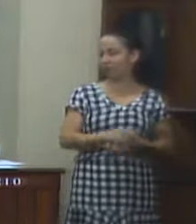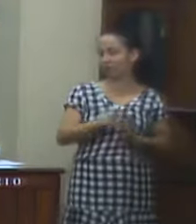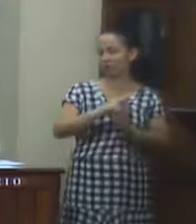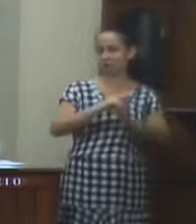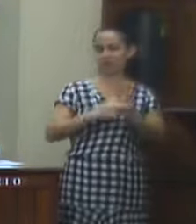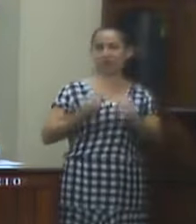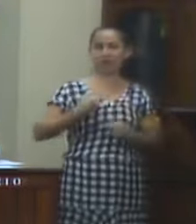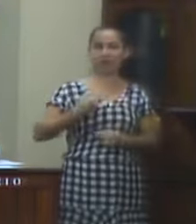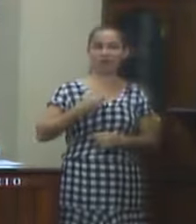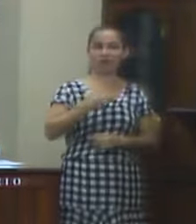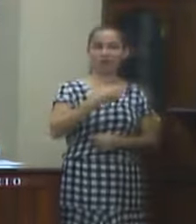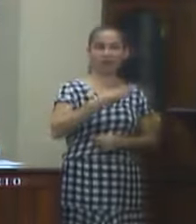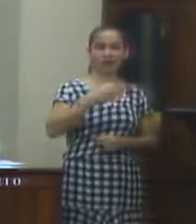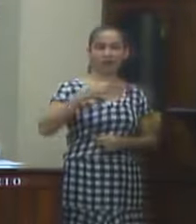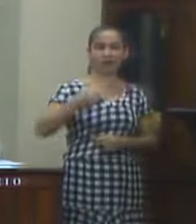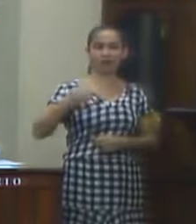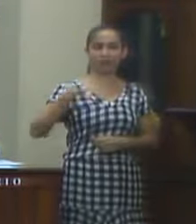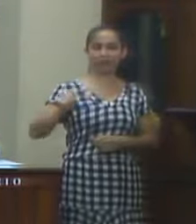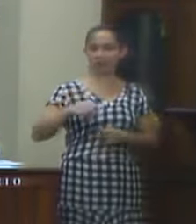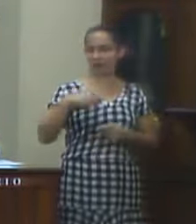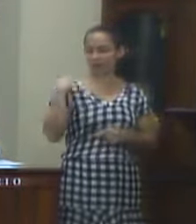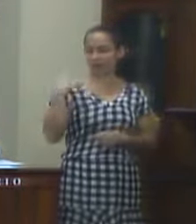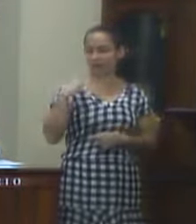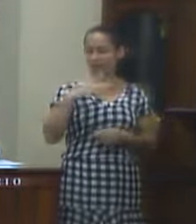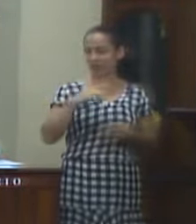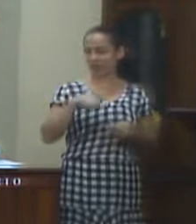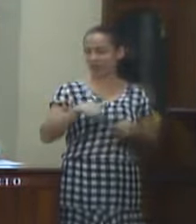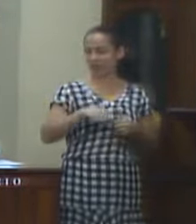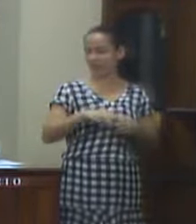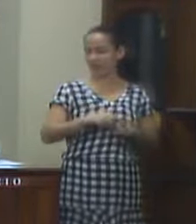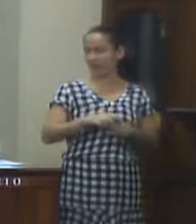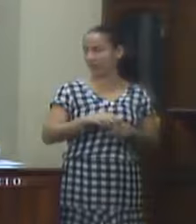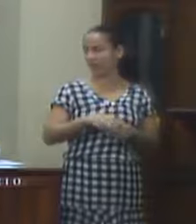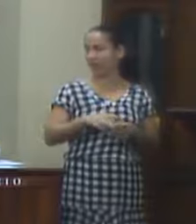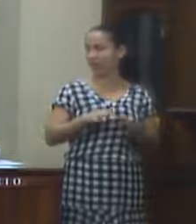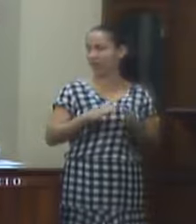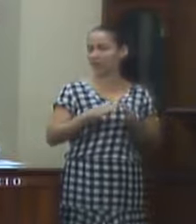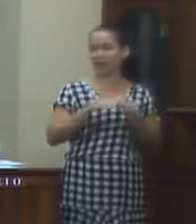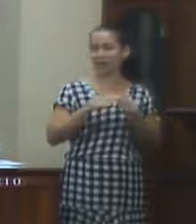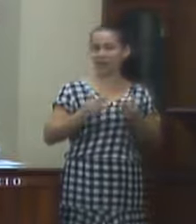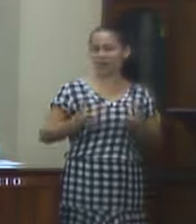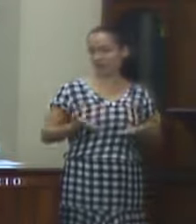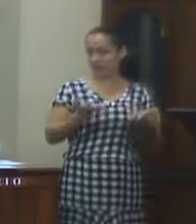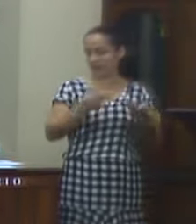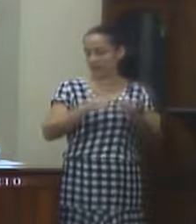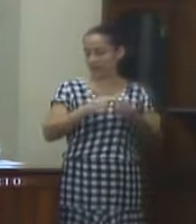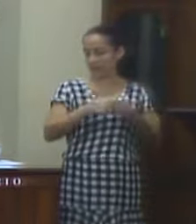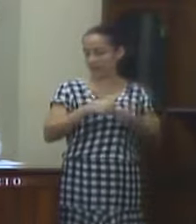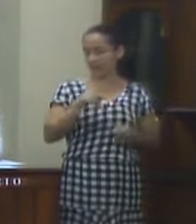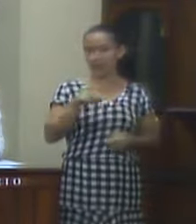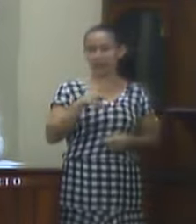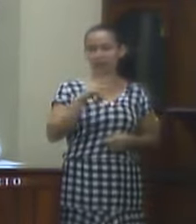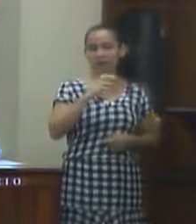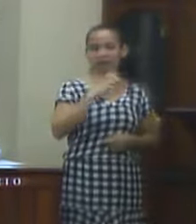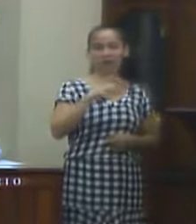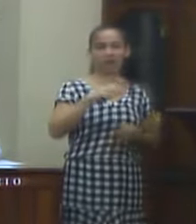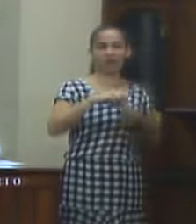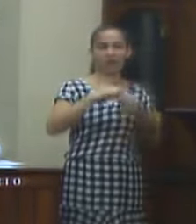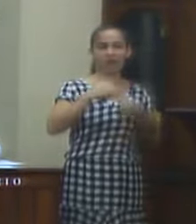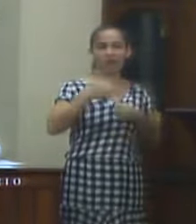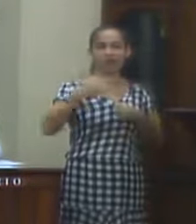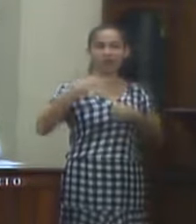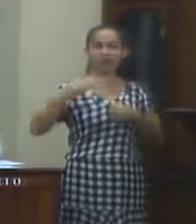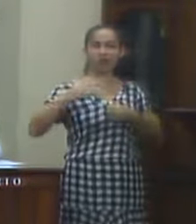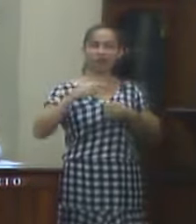Requerimento número 368/2018. O vereador, com assento nesta Casa Legislativa e no uso da atribuição que lhe confere o artigo